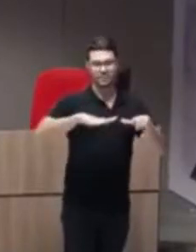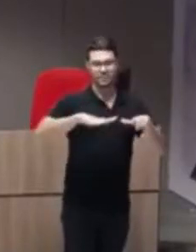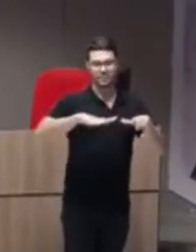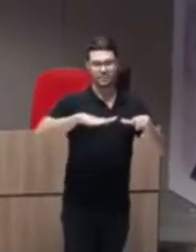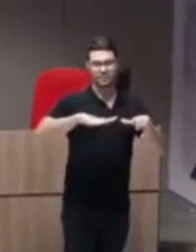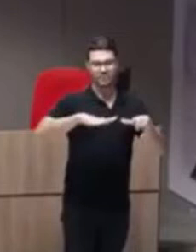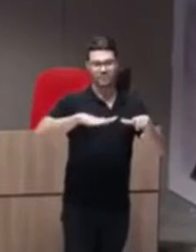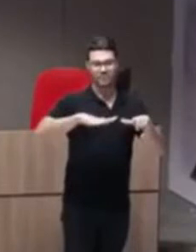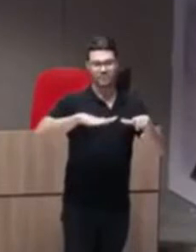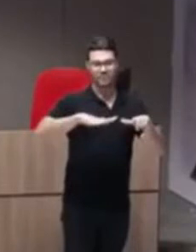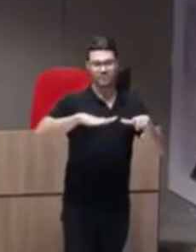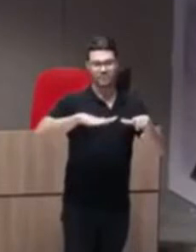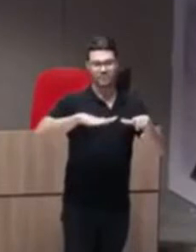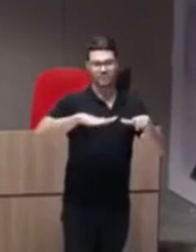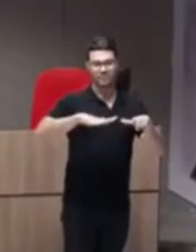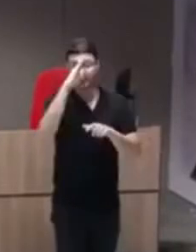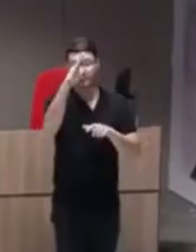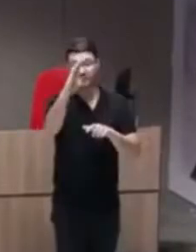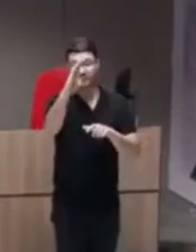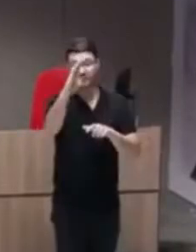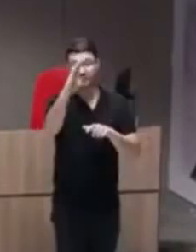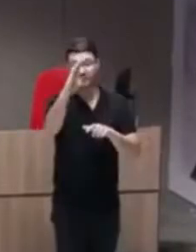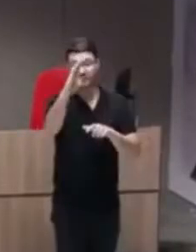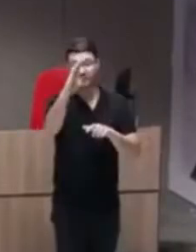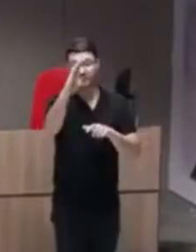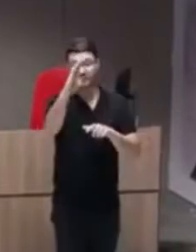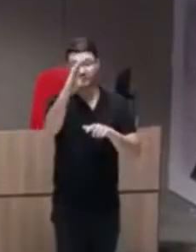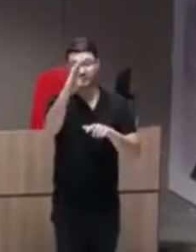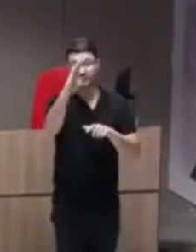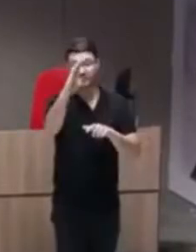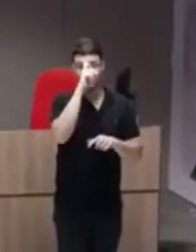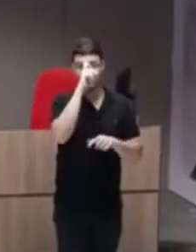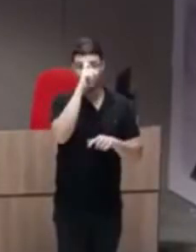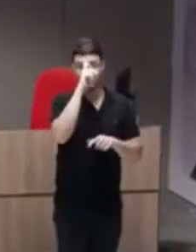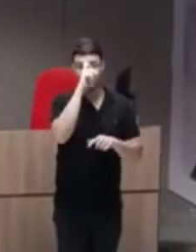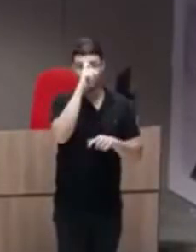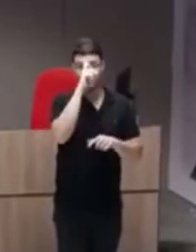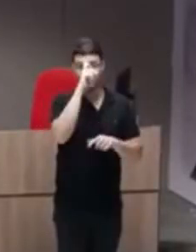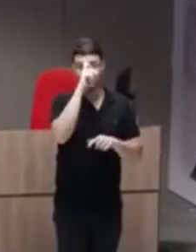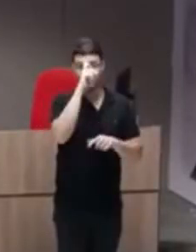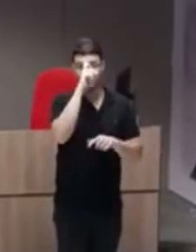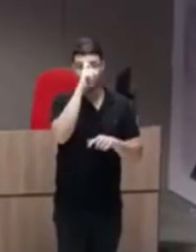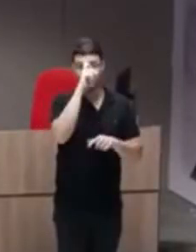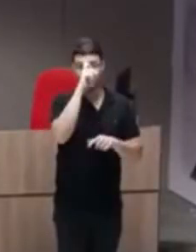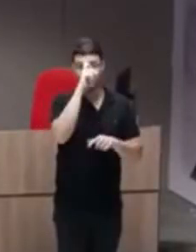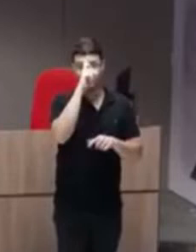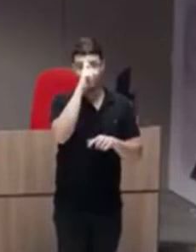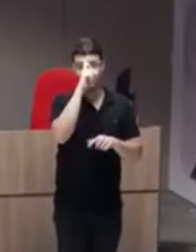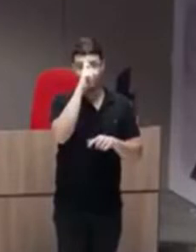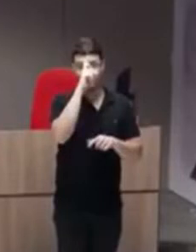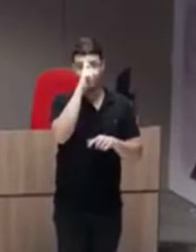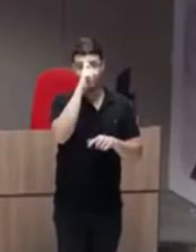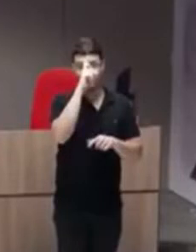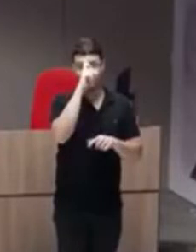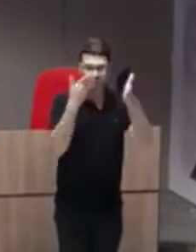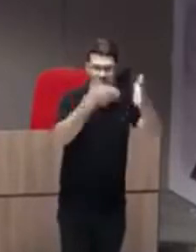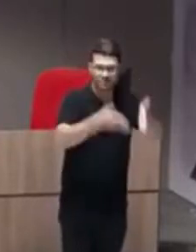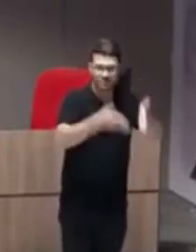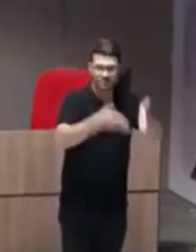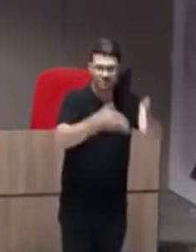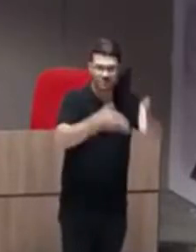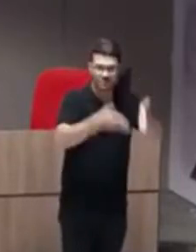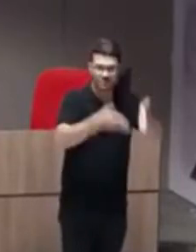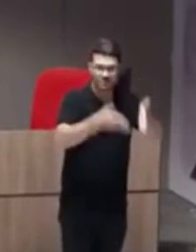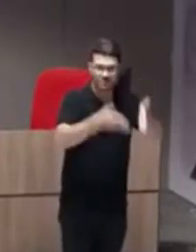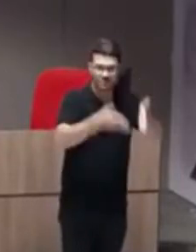em serviços de saúde. O que ocorre? Nessas inspeções é formada uma força-tarefa, com a participação não só de